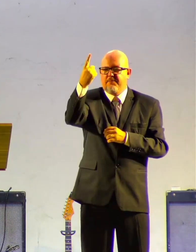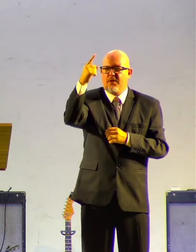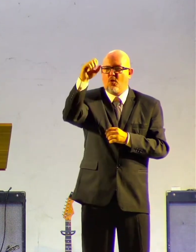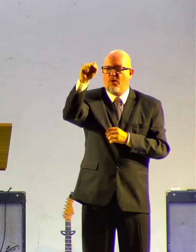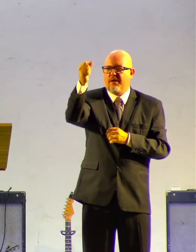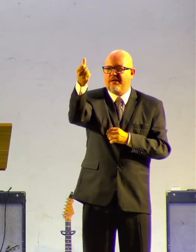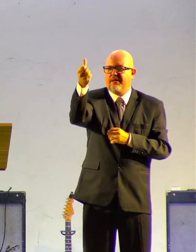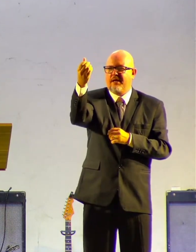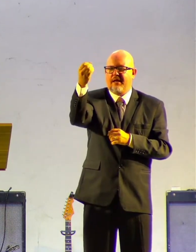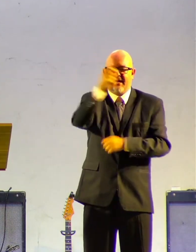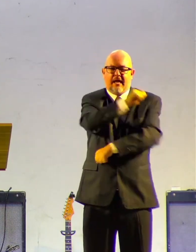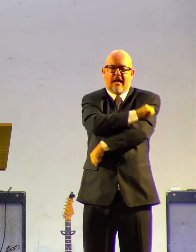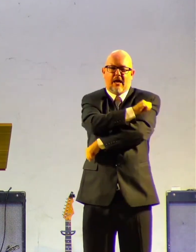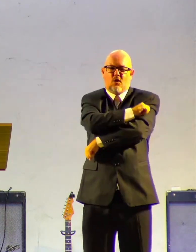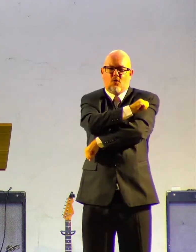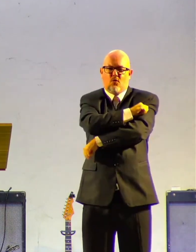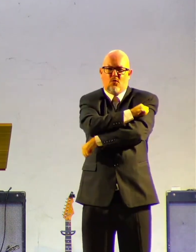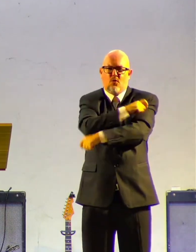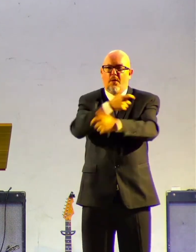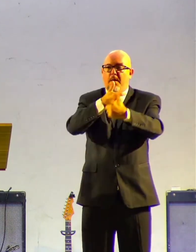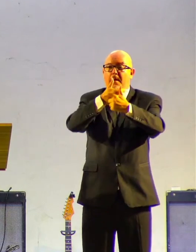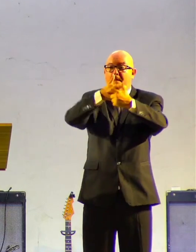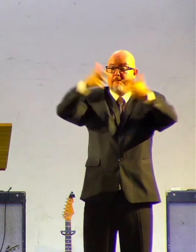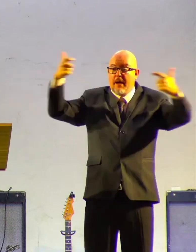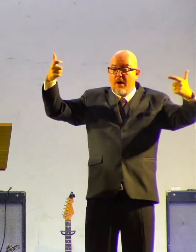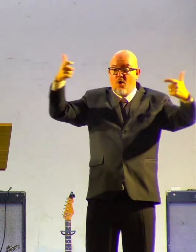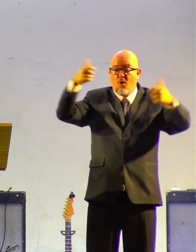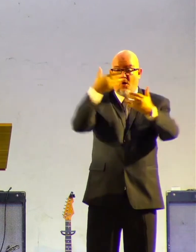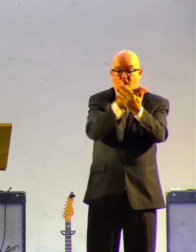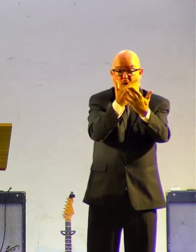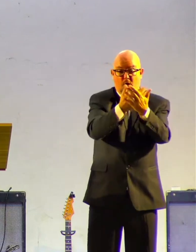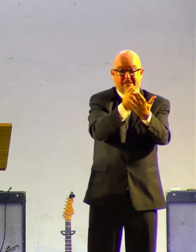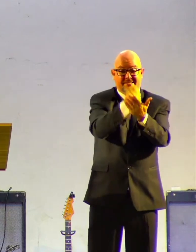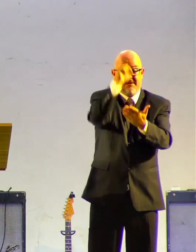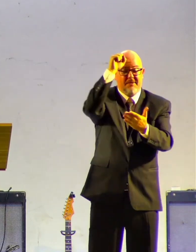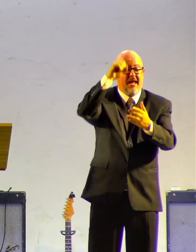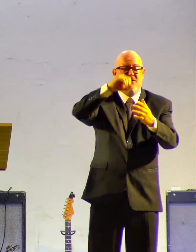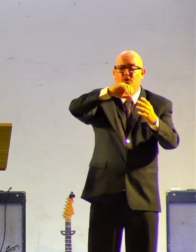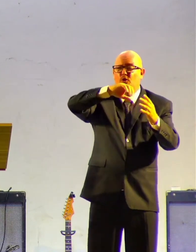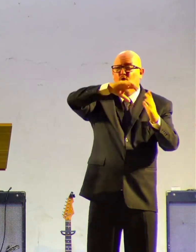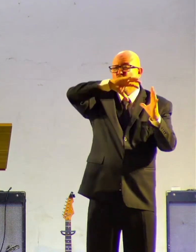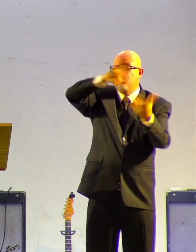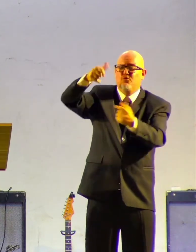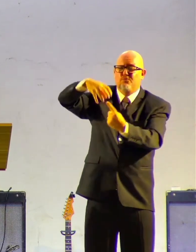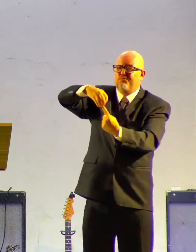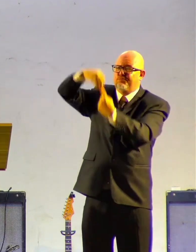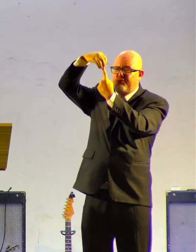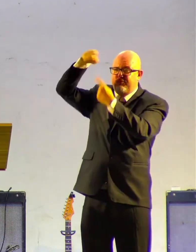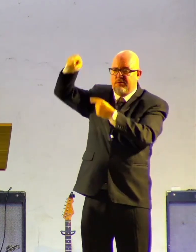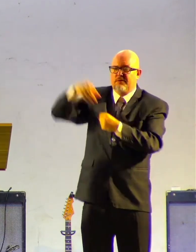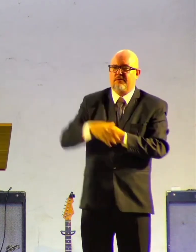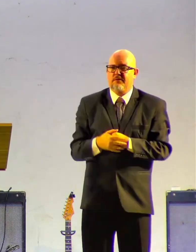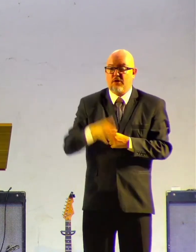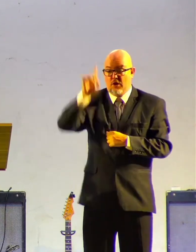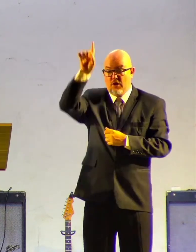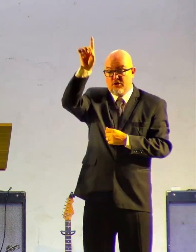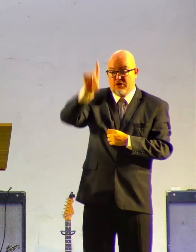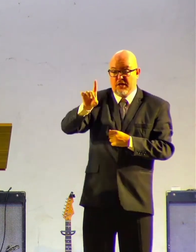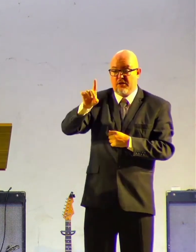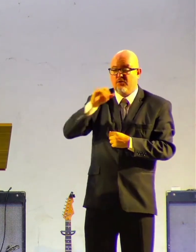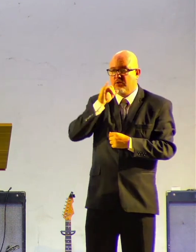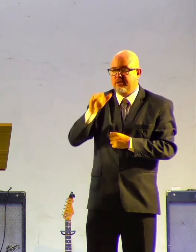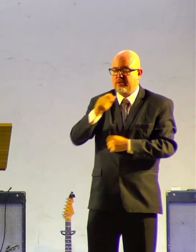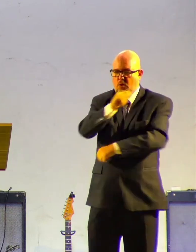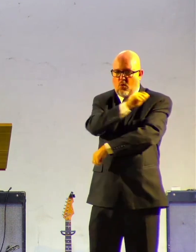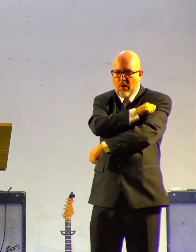1.860 alunos, um dos maiores seminários do mundo. E o diretor do seminário nos disse assim: